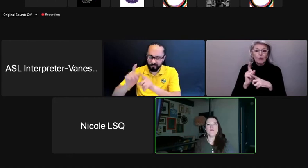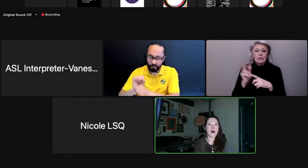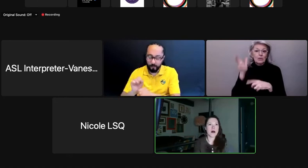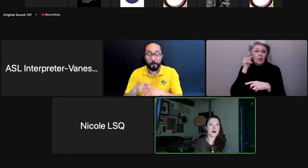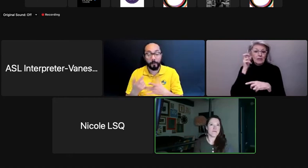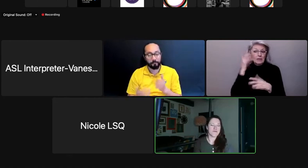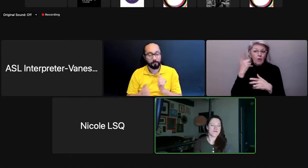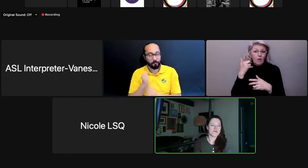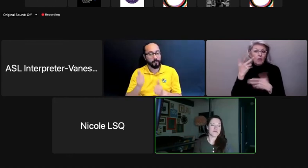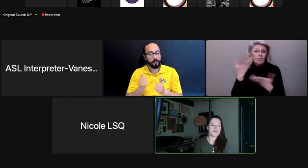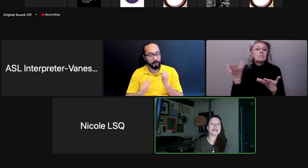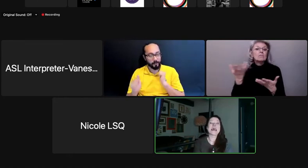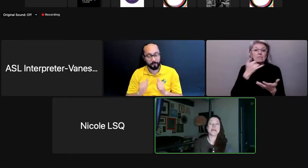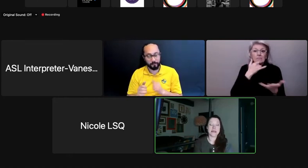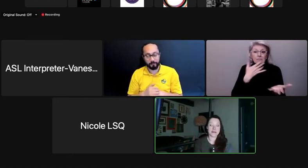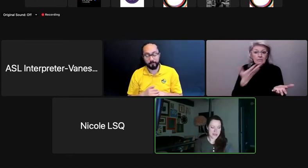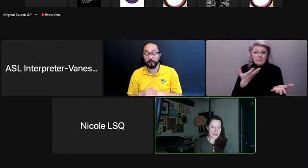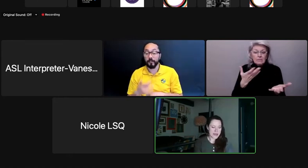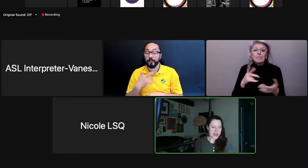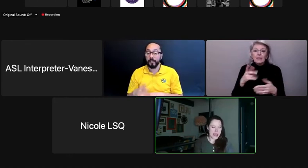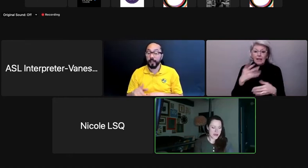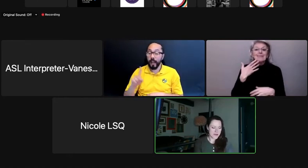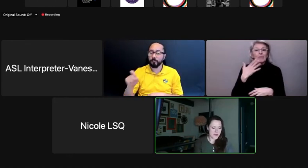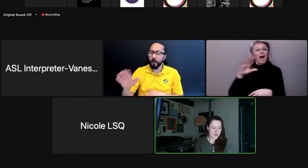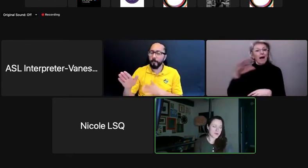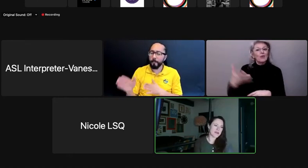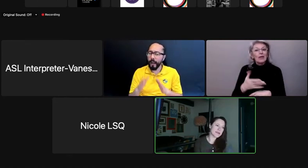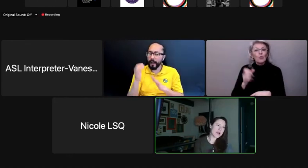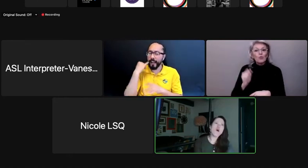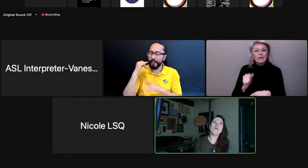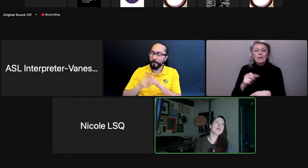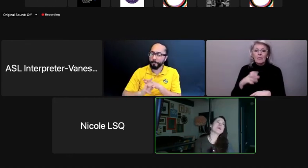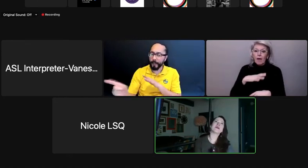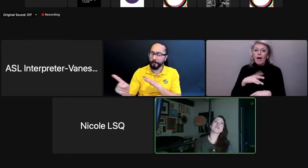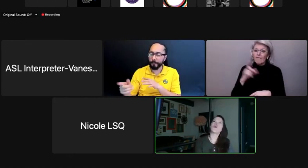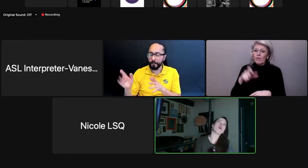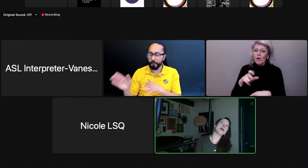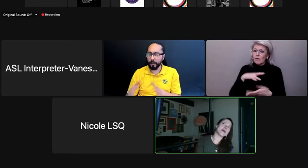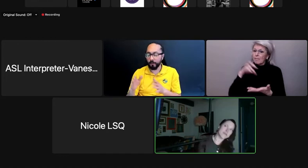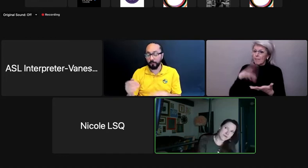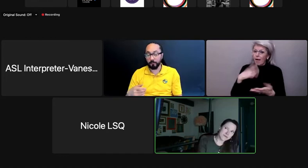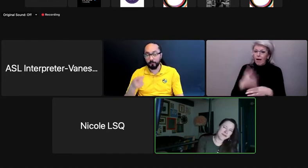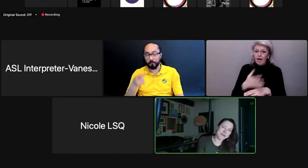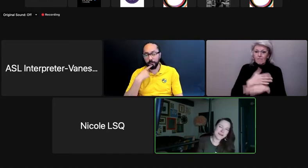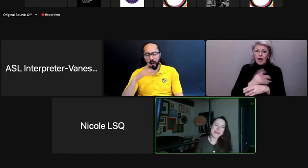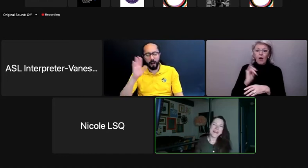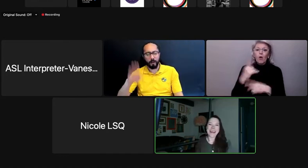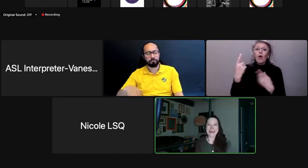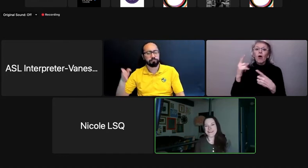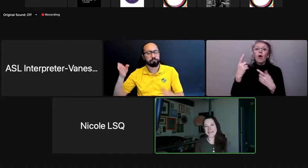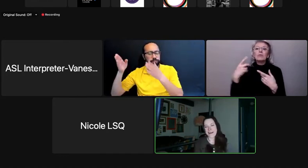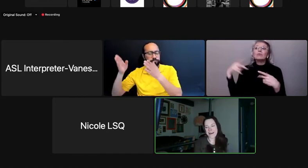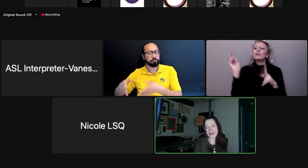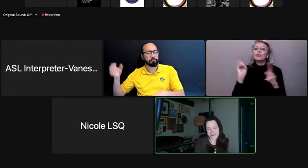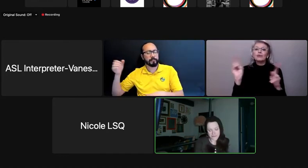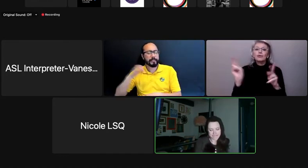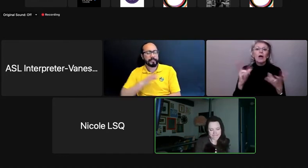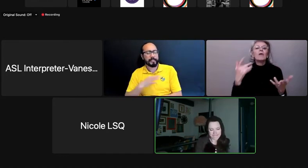alors c'est une chose de les accueillir c'est une autre chose d'avoir des plans en cas d'urgence alors